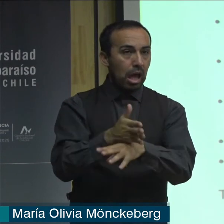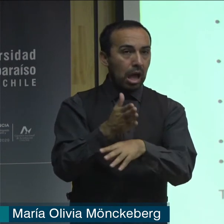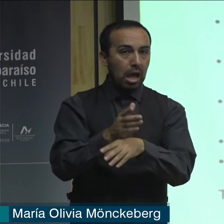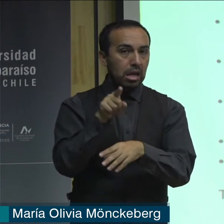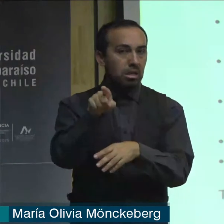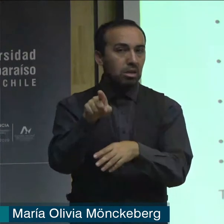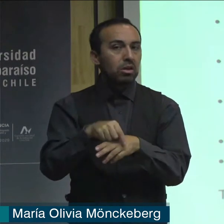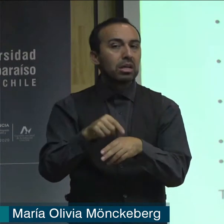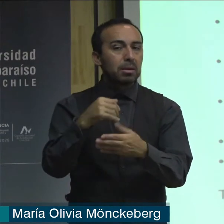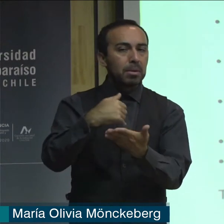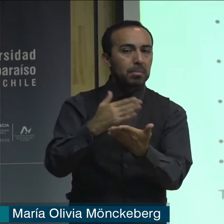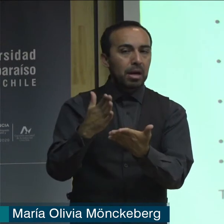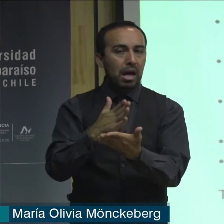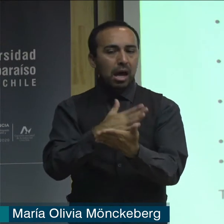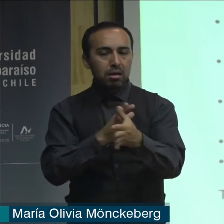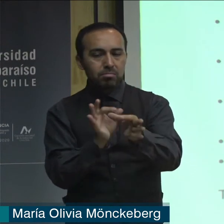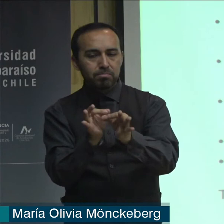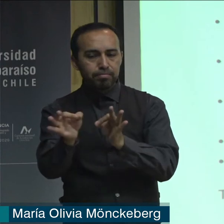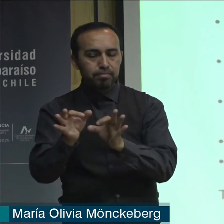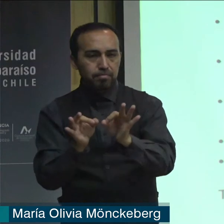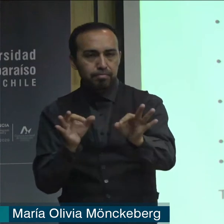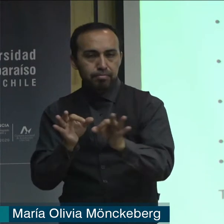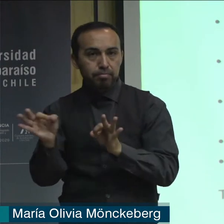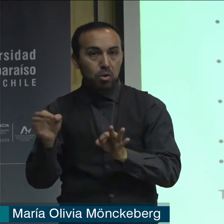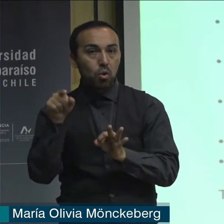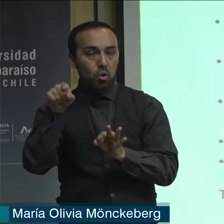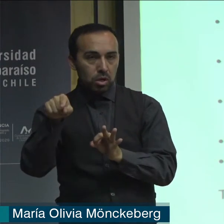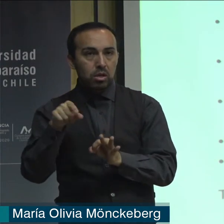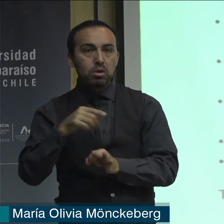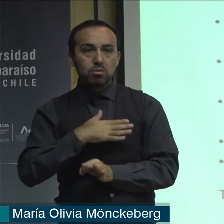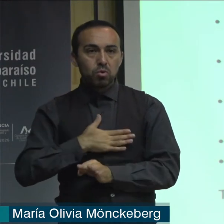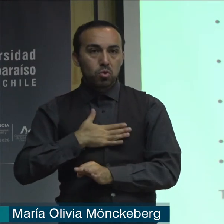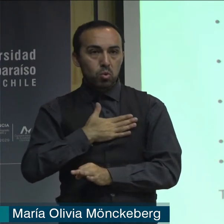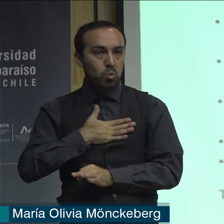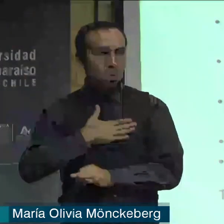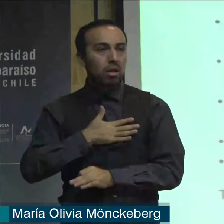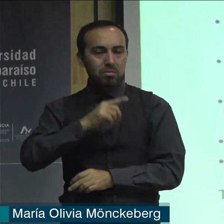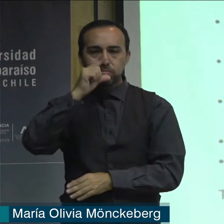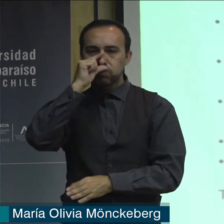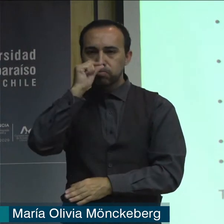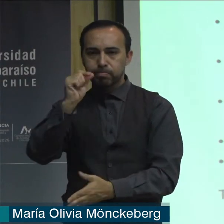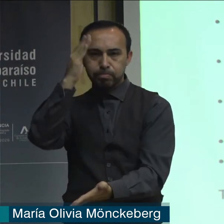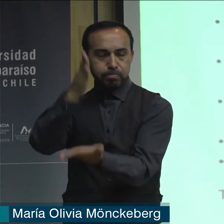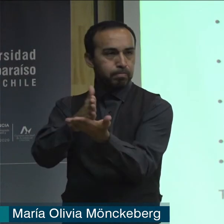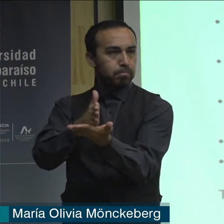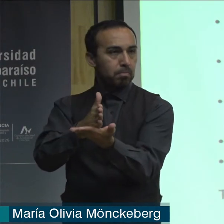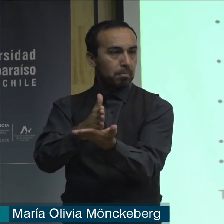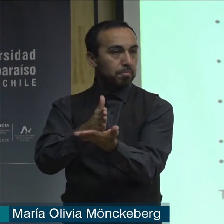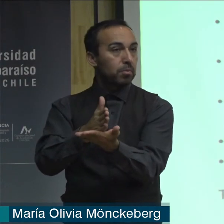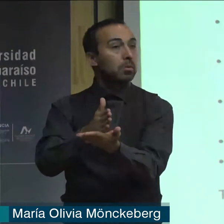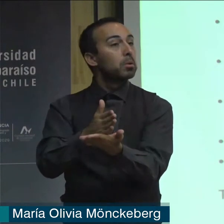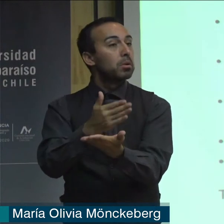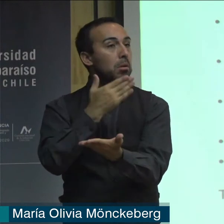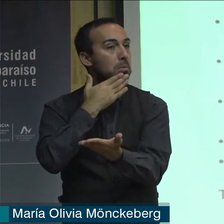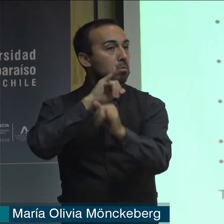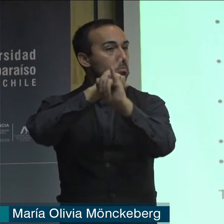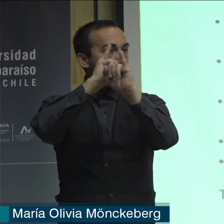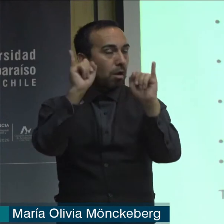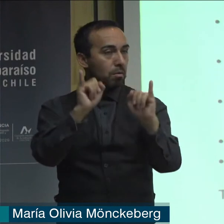muy partidarios del de la dictadura y el modelo neoliberal